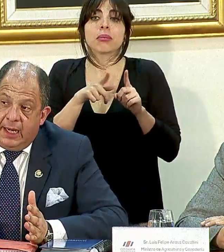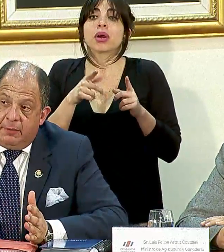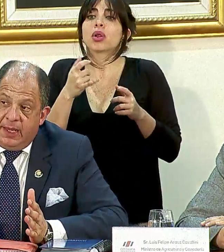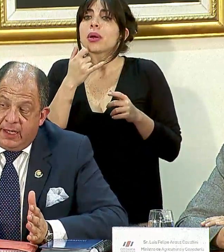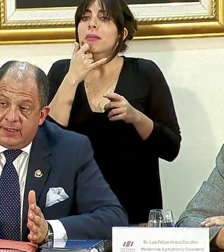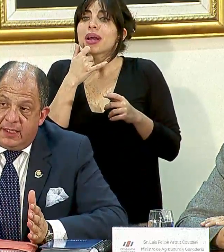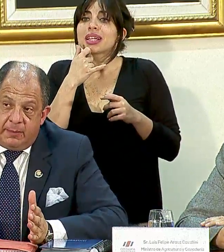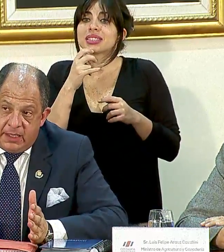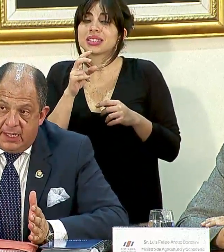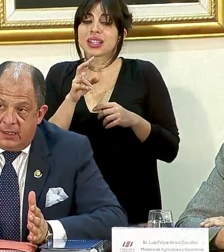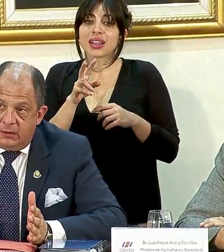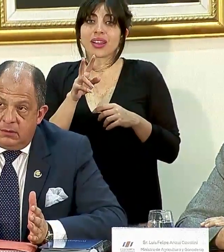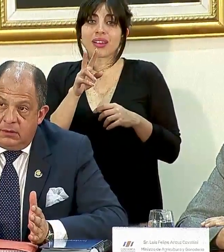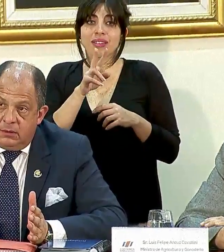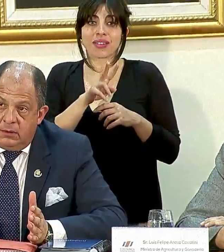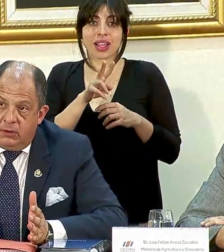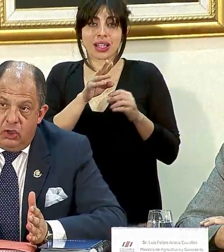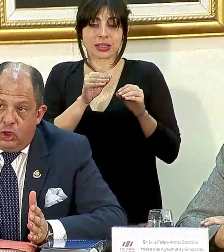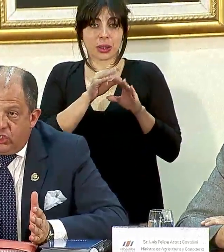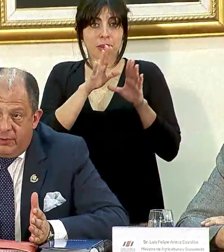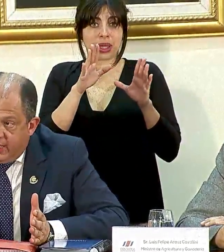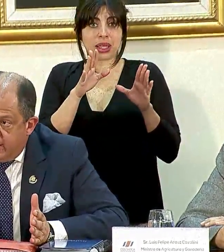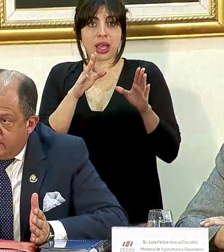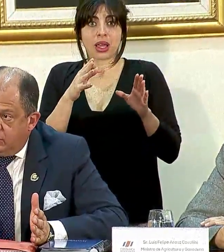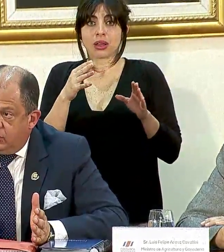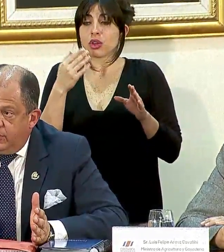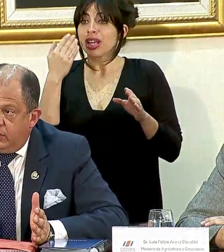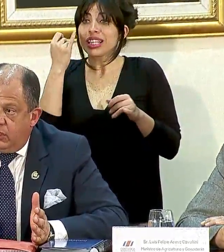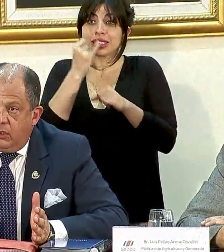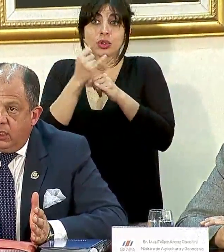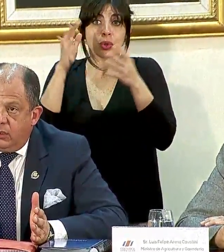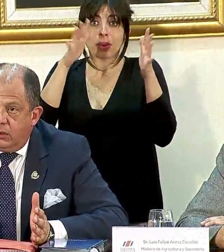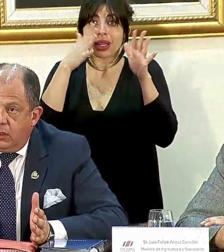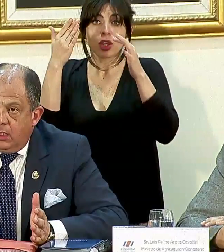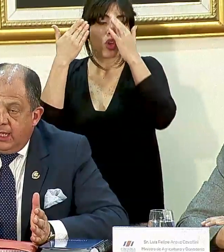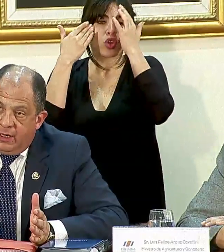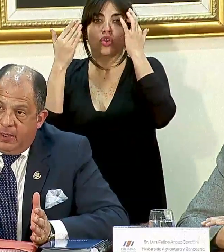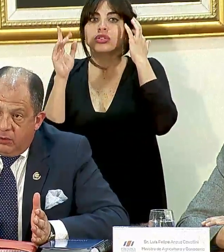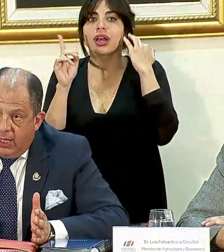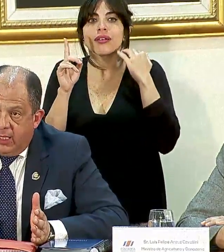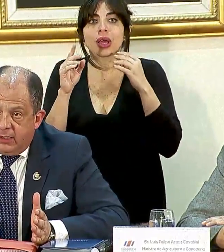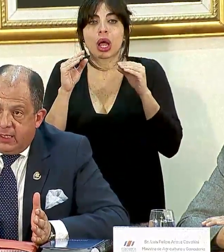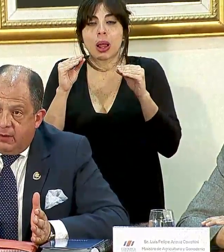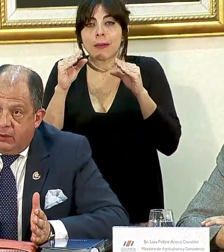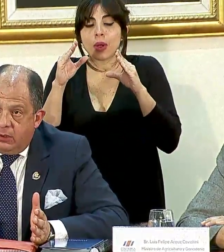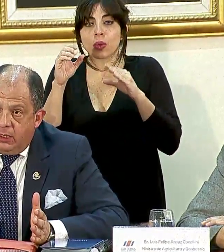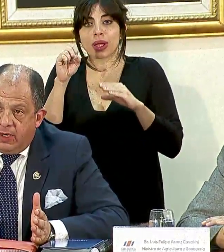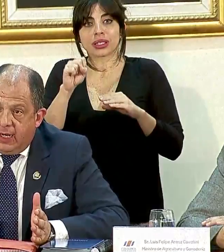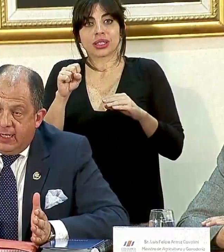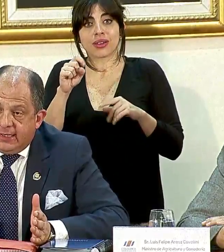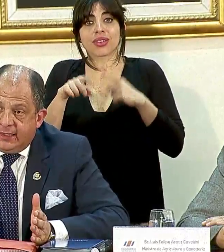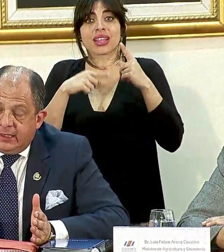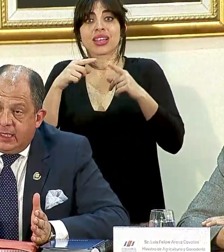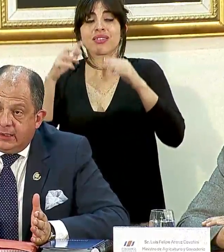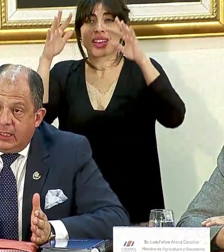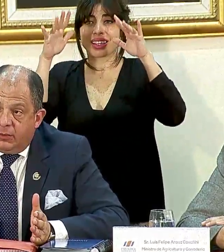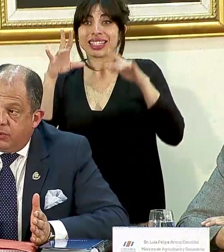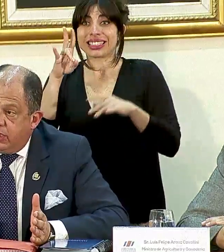que el viernes en la mañana no sabía el Instituto Meteorológico que en la madrugada del sábado iba a